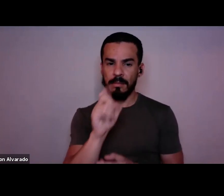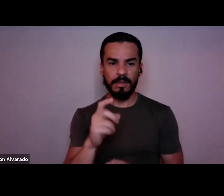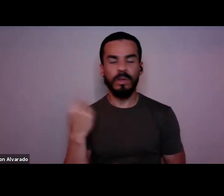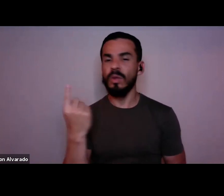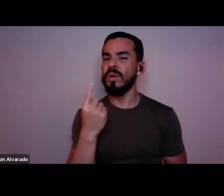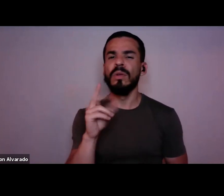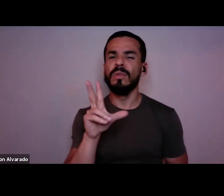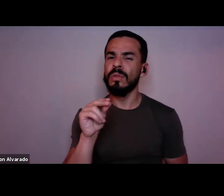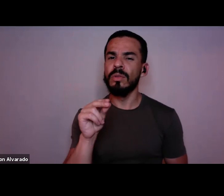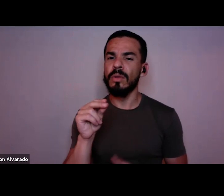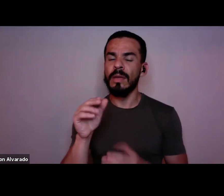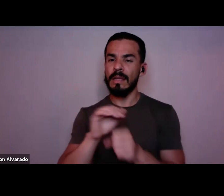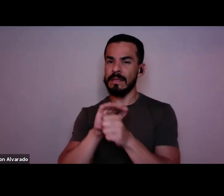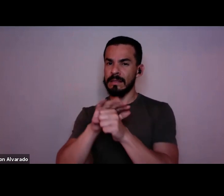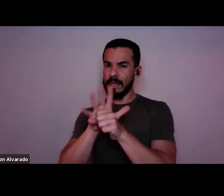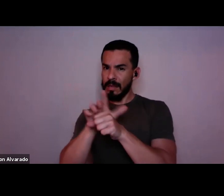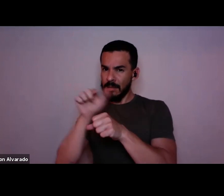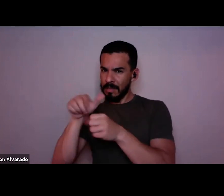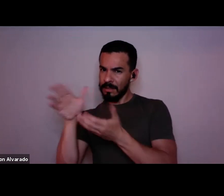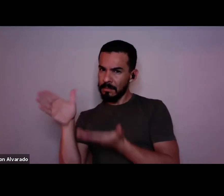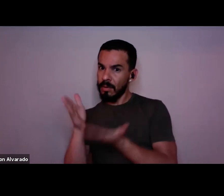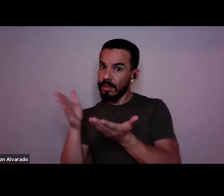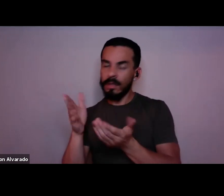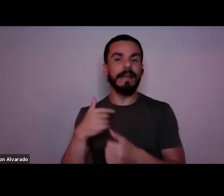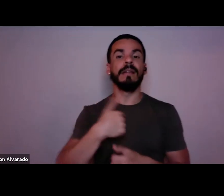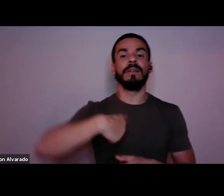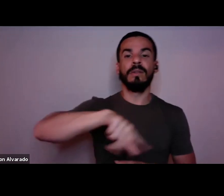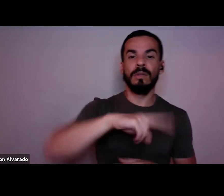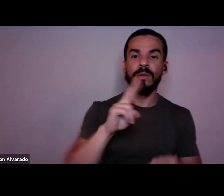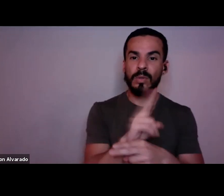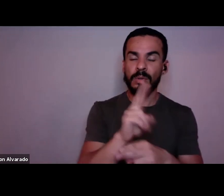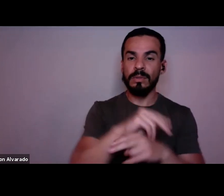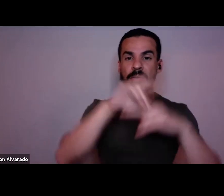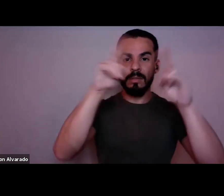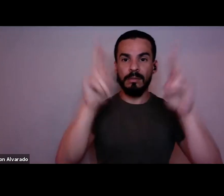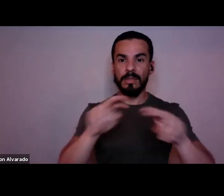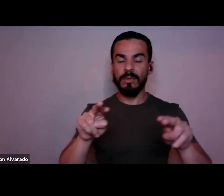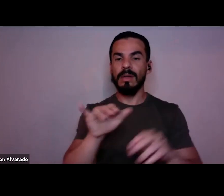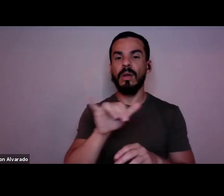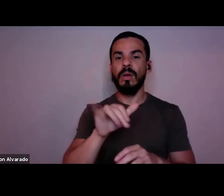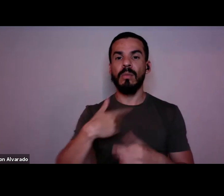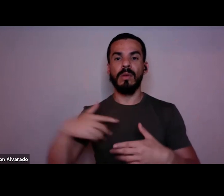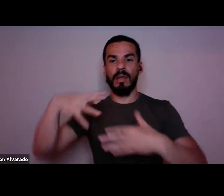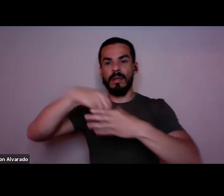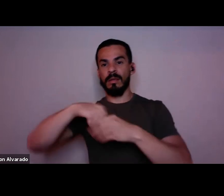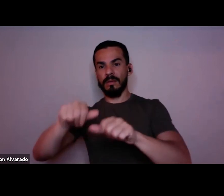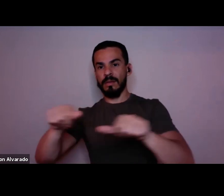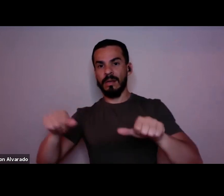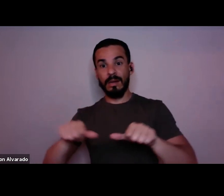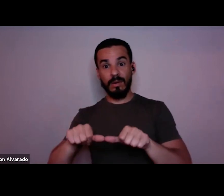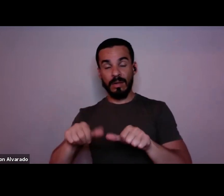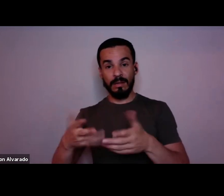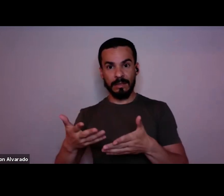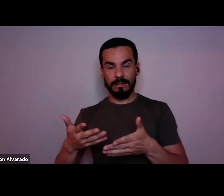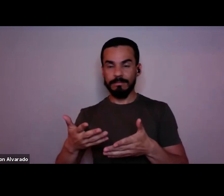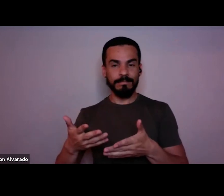esté incentivando es que estamos utilizando la virtualidad como si estuviéramos en el aula y la virtualidad